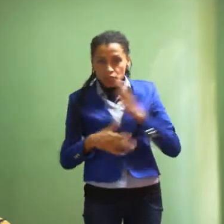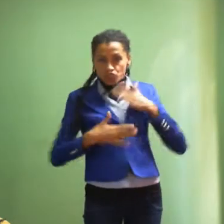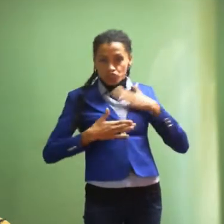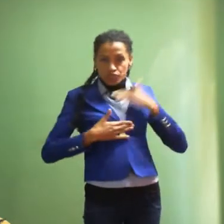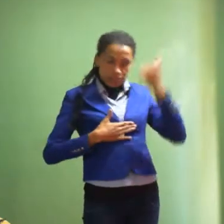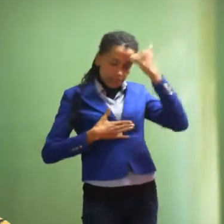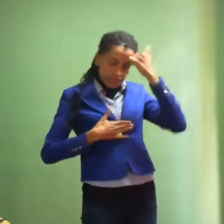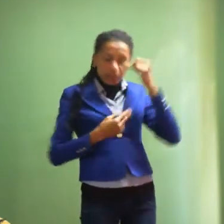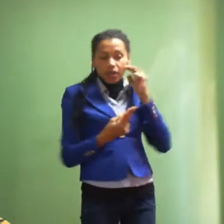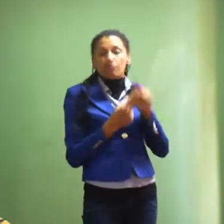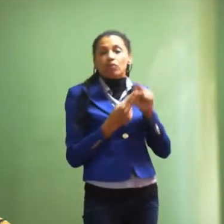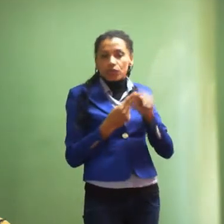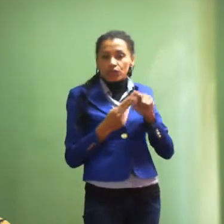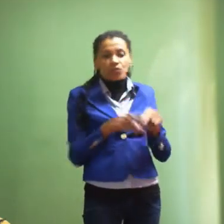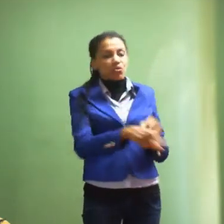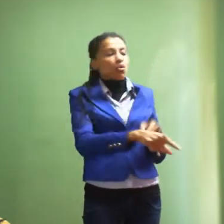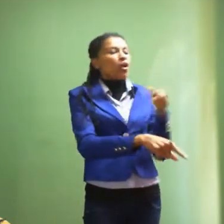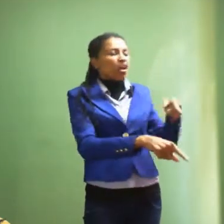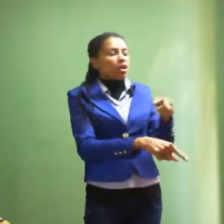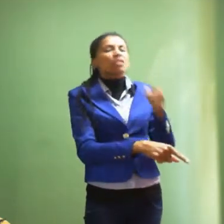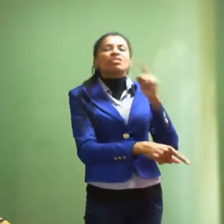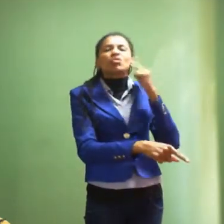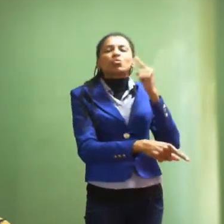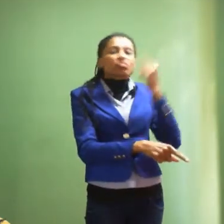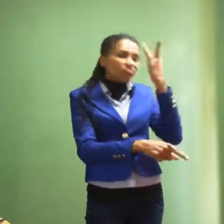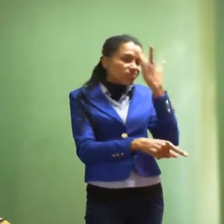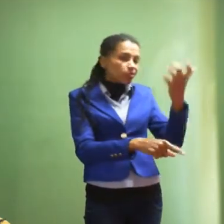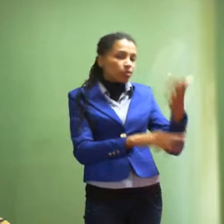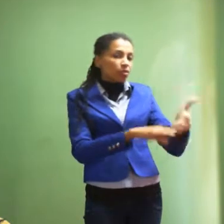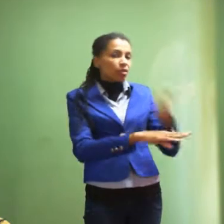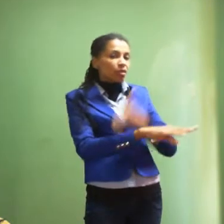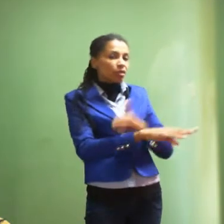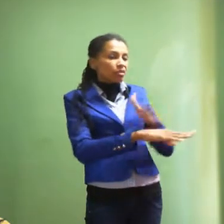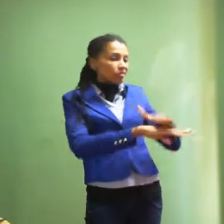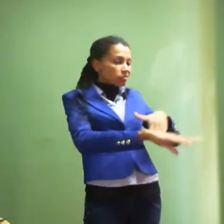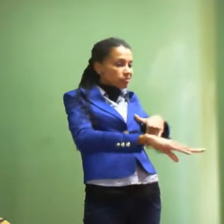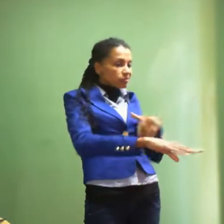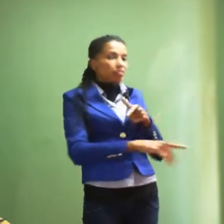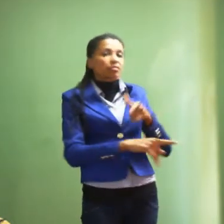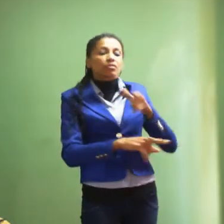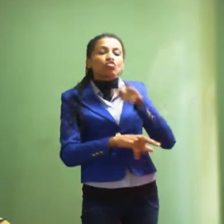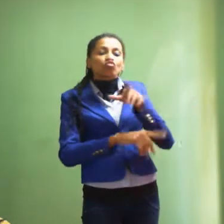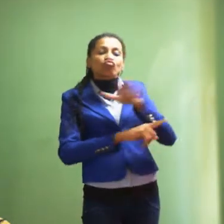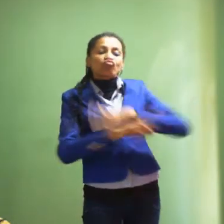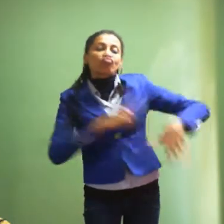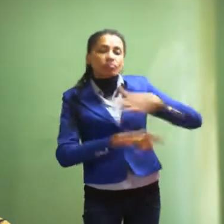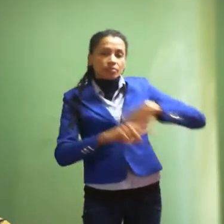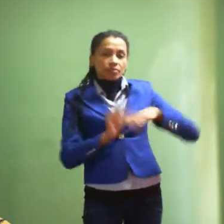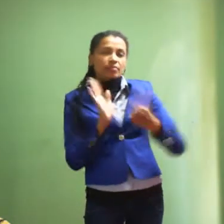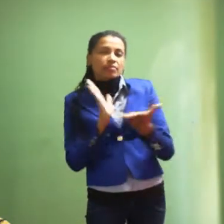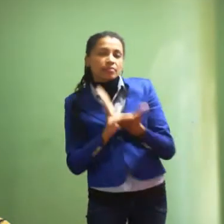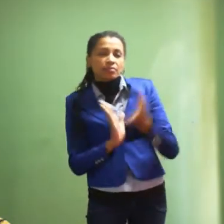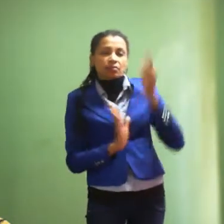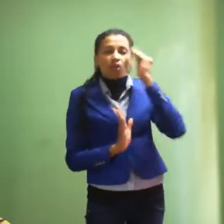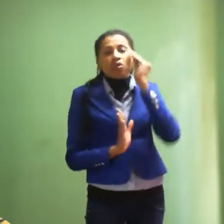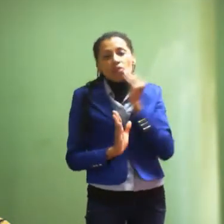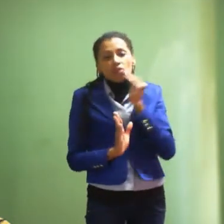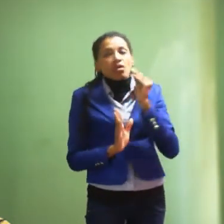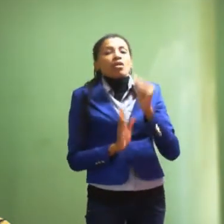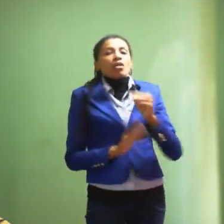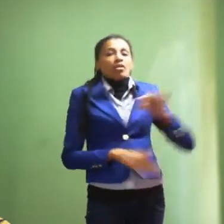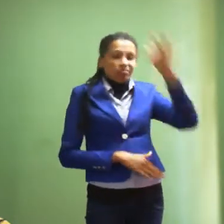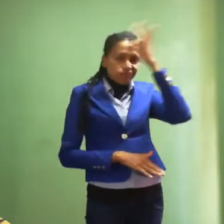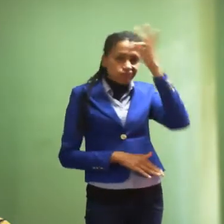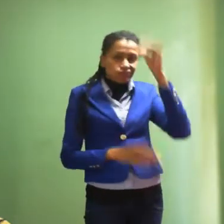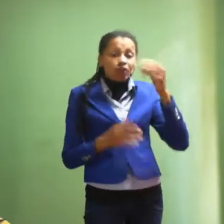muy claro cuál es el origen de su sordera, cuál fue su contexto previo en lo social, en lo educativo, en lo